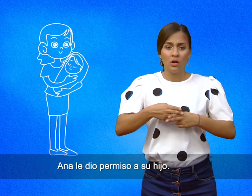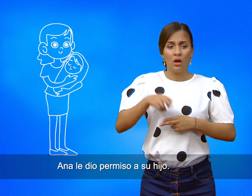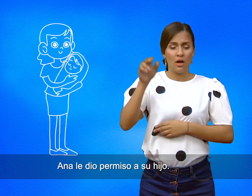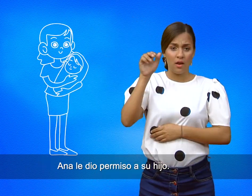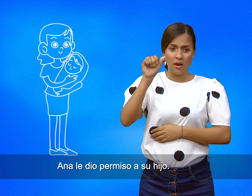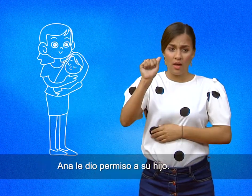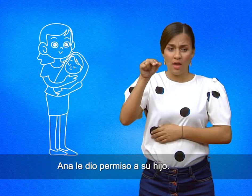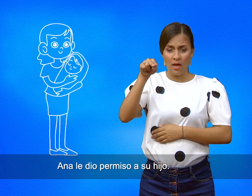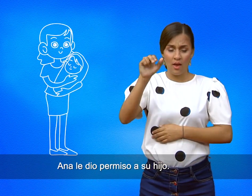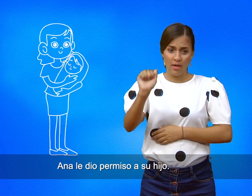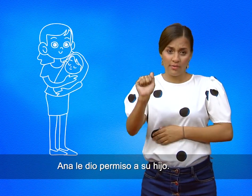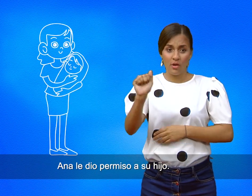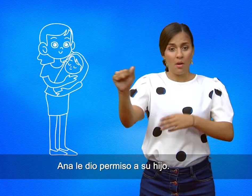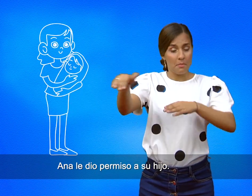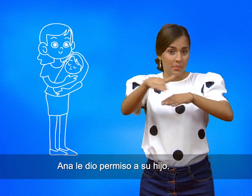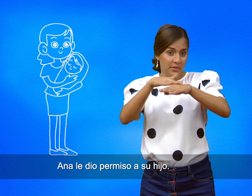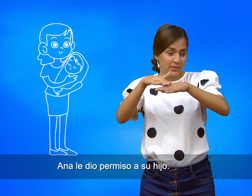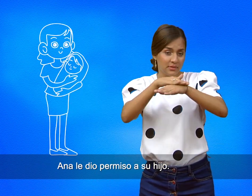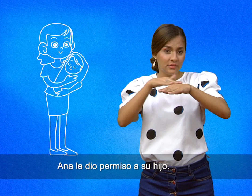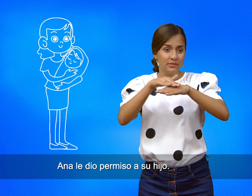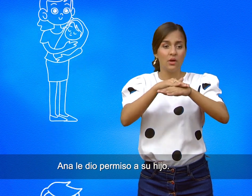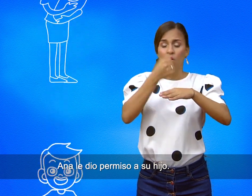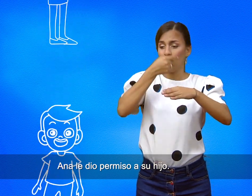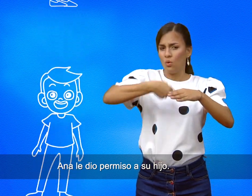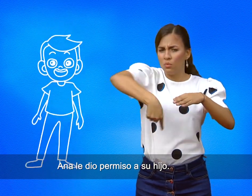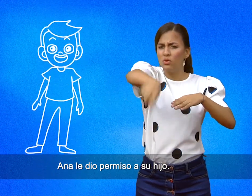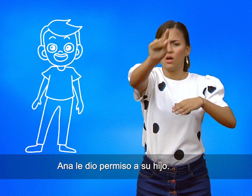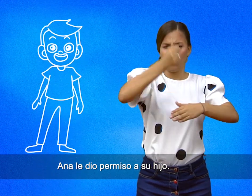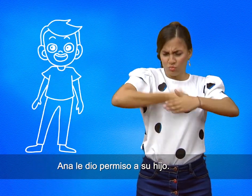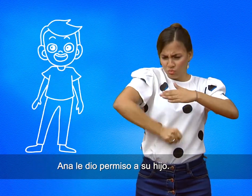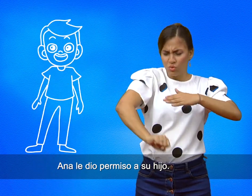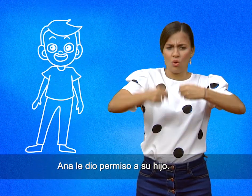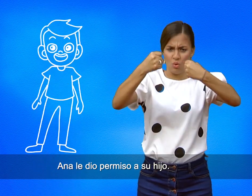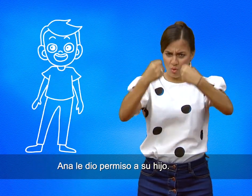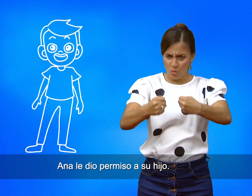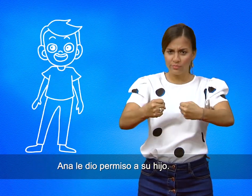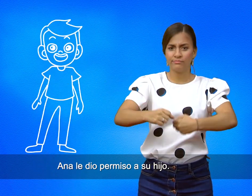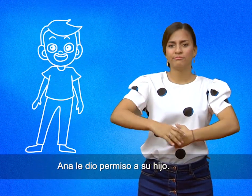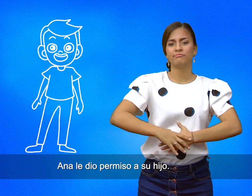Ana le dio permiso a su hijo.